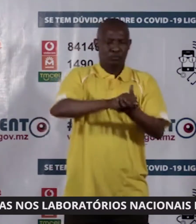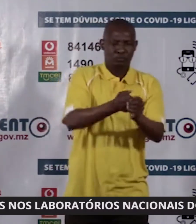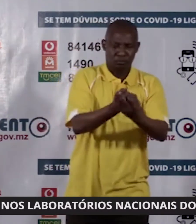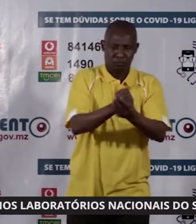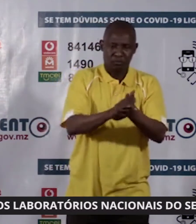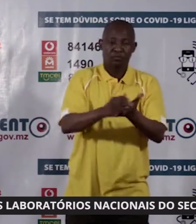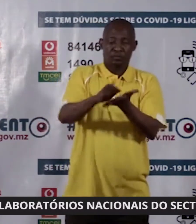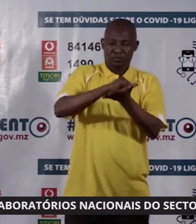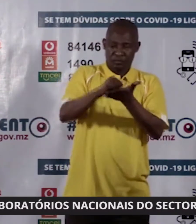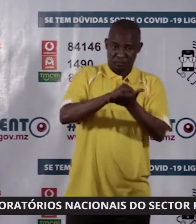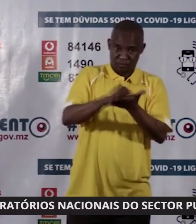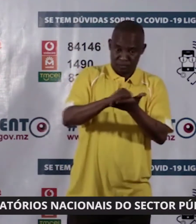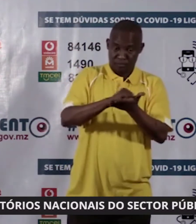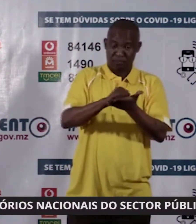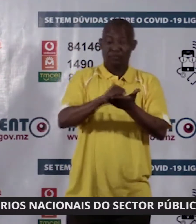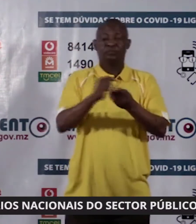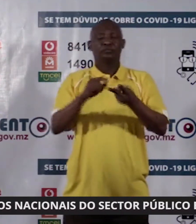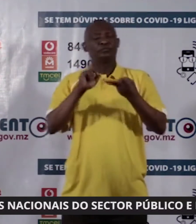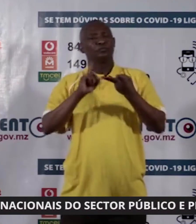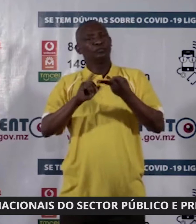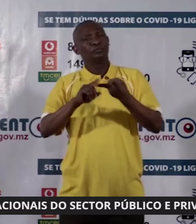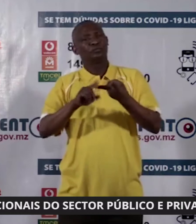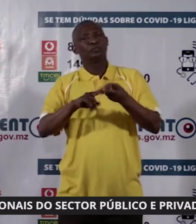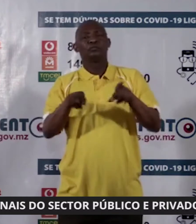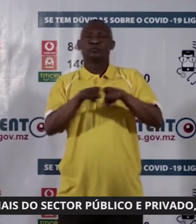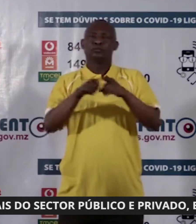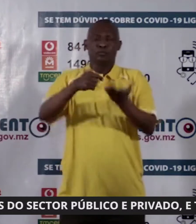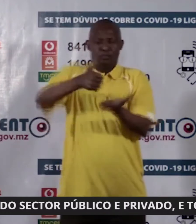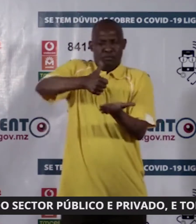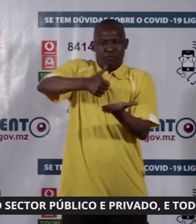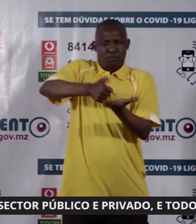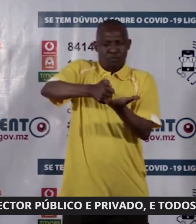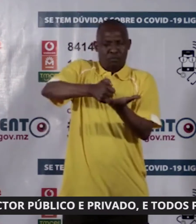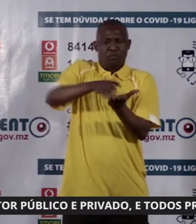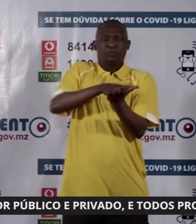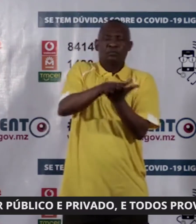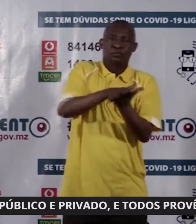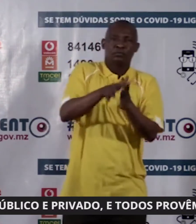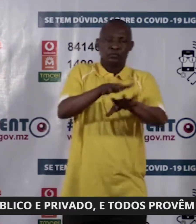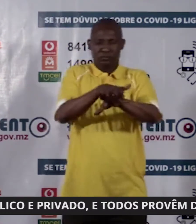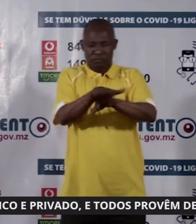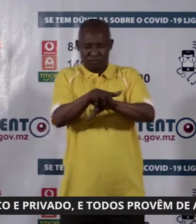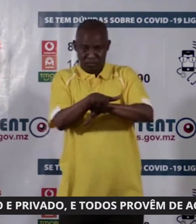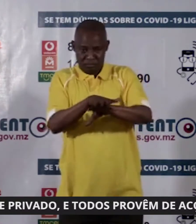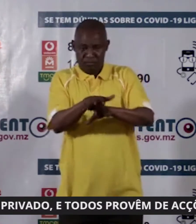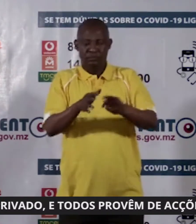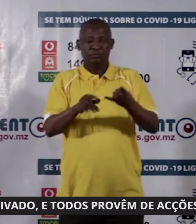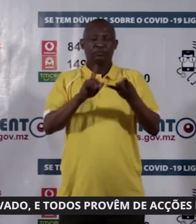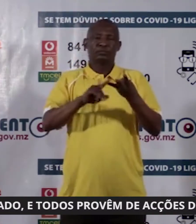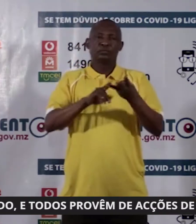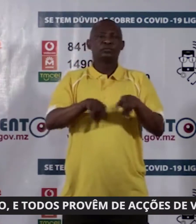sabão e desinfetar as mãos com álcool a 70%, e o distanciamento social, que também já